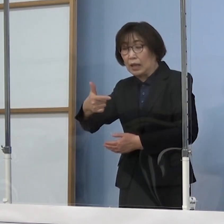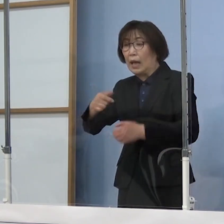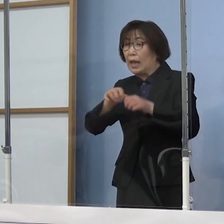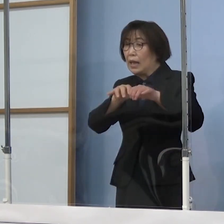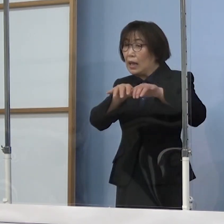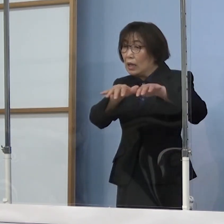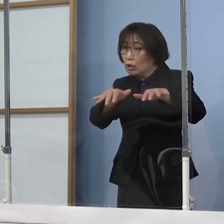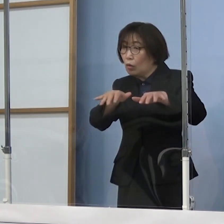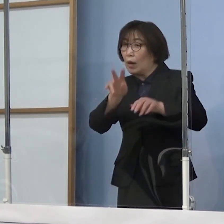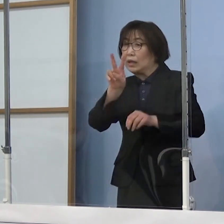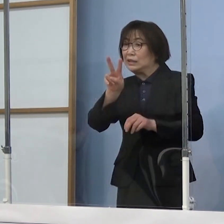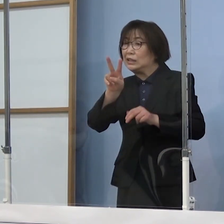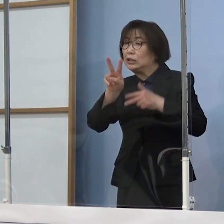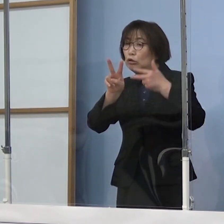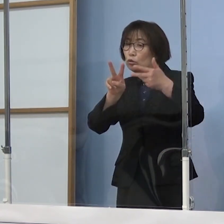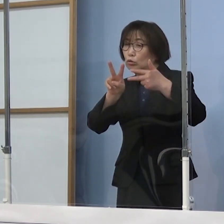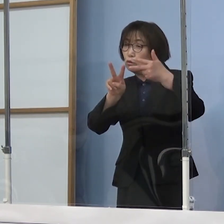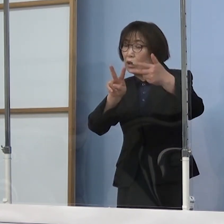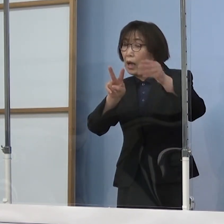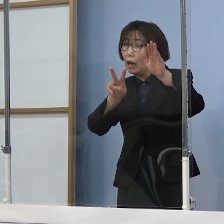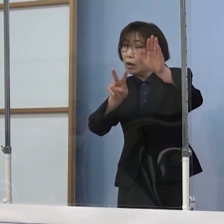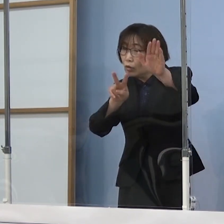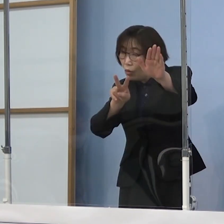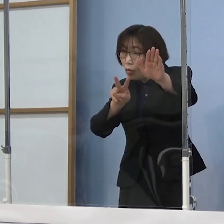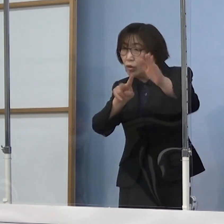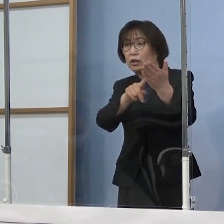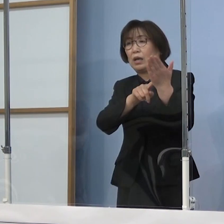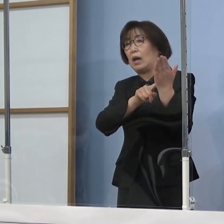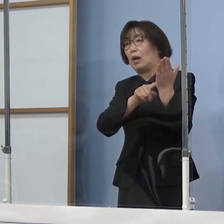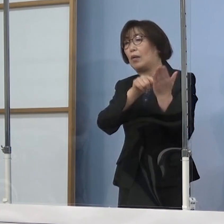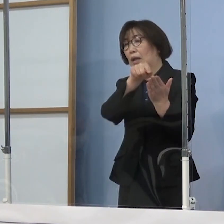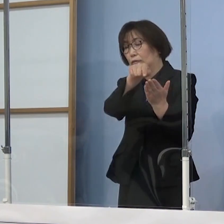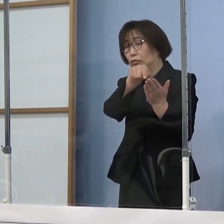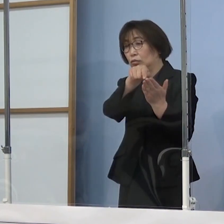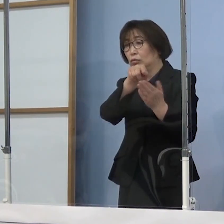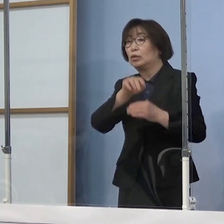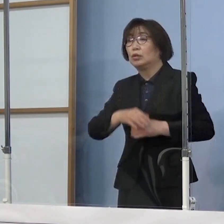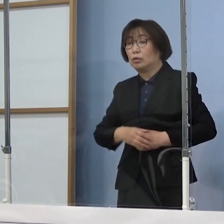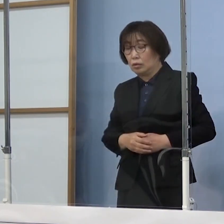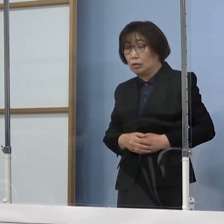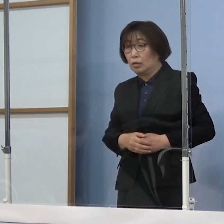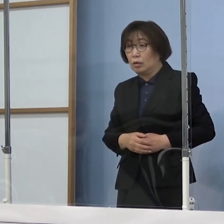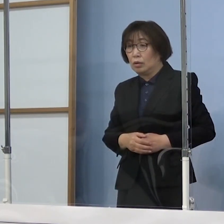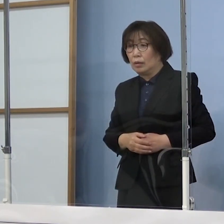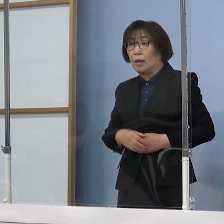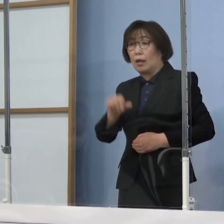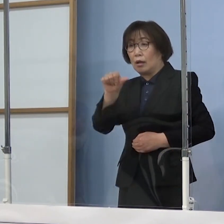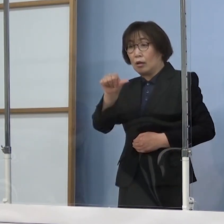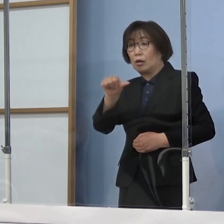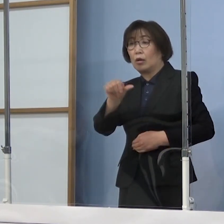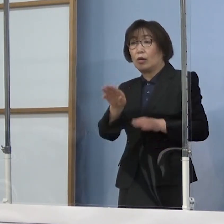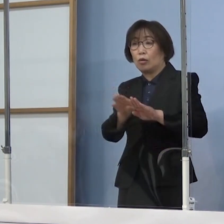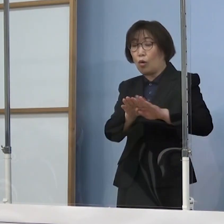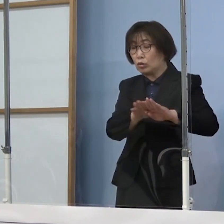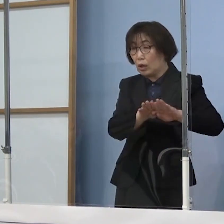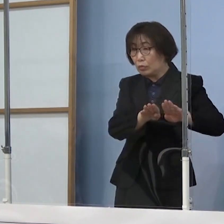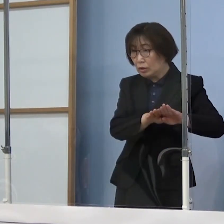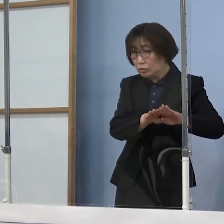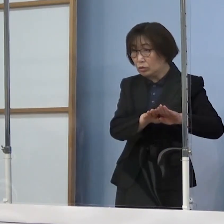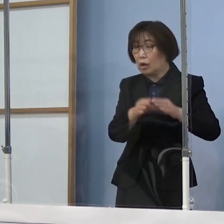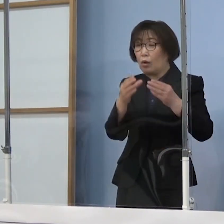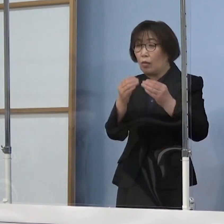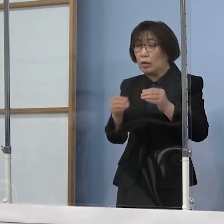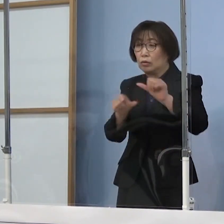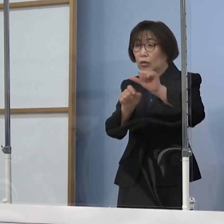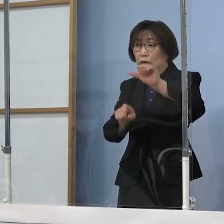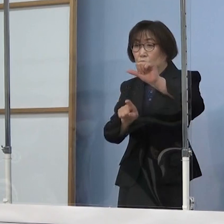、これを一つのキーワードとさせていただきまして、ゴールデンウィークが終わる5月の10日から